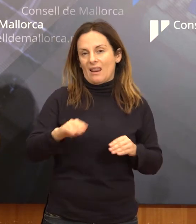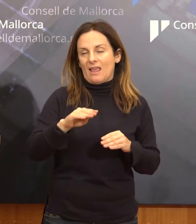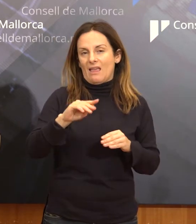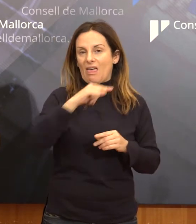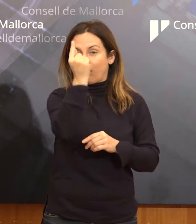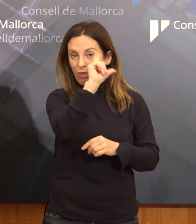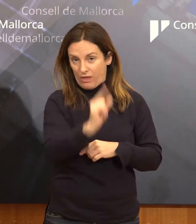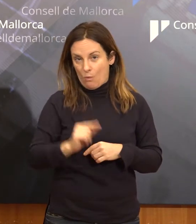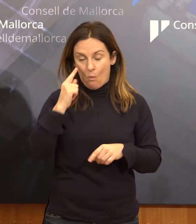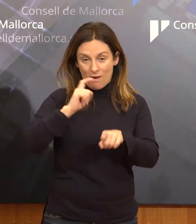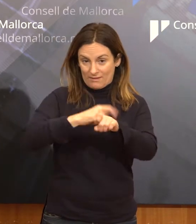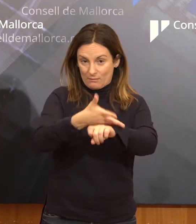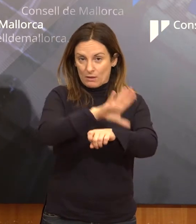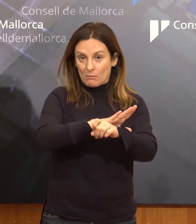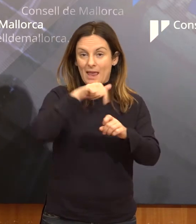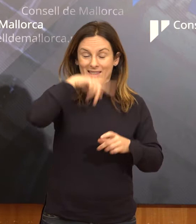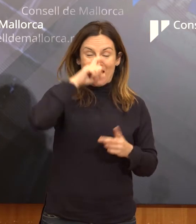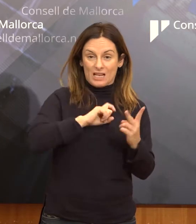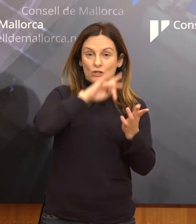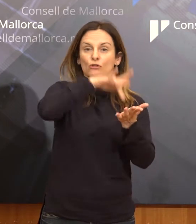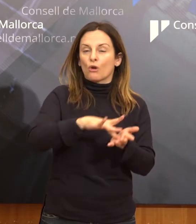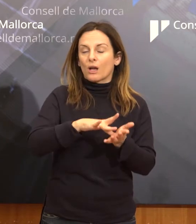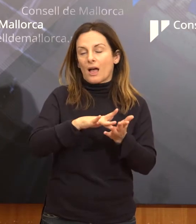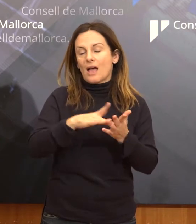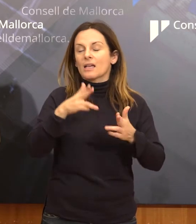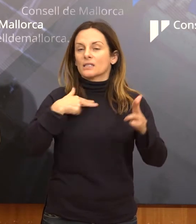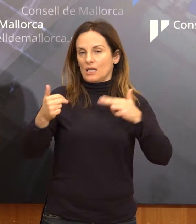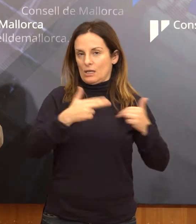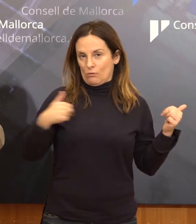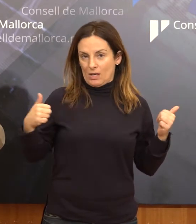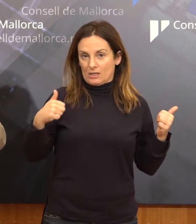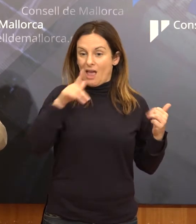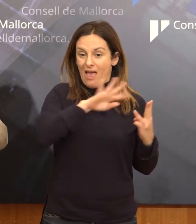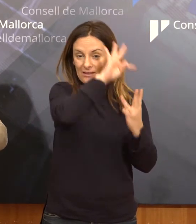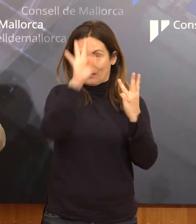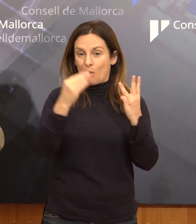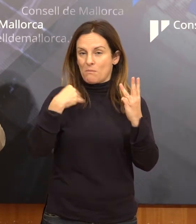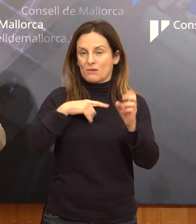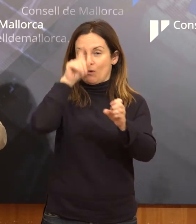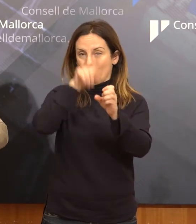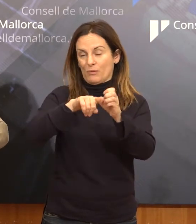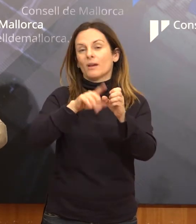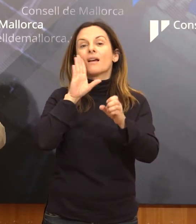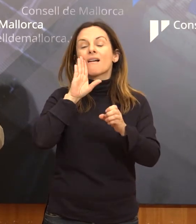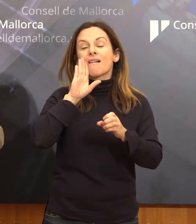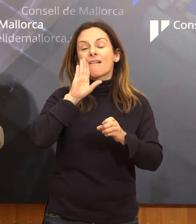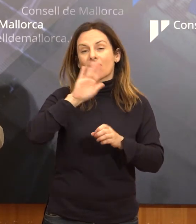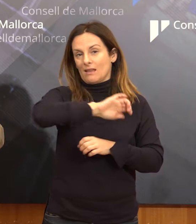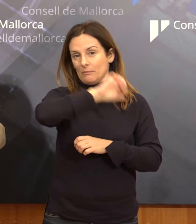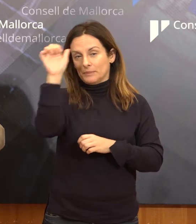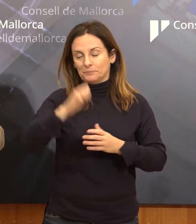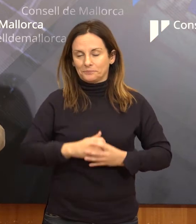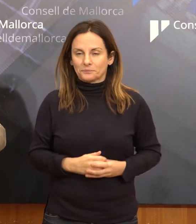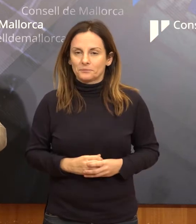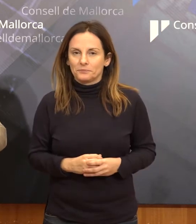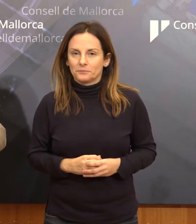que está grandes hermanas y ayuda de ciertas unidades de nuestra tierra que es un deber 327 muy largo